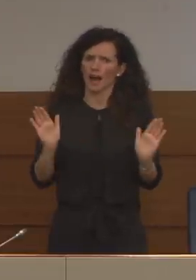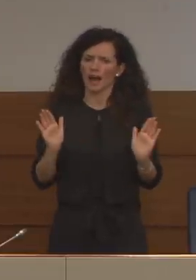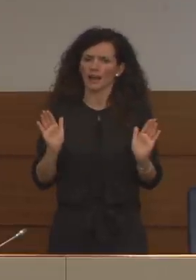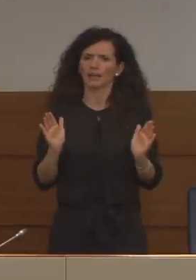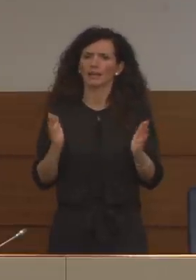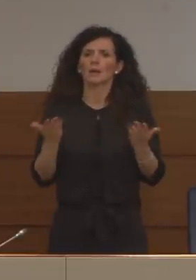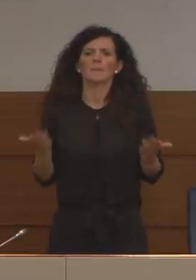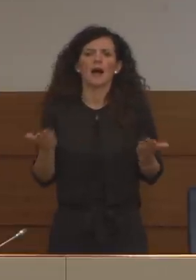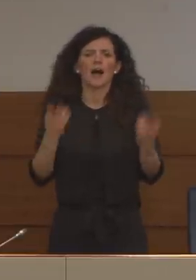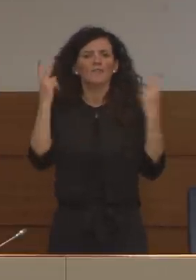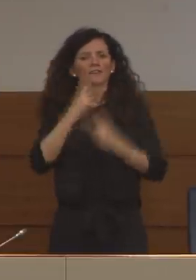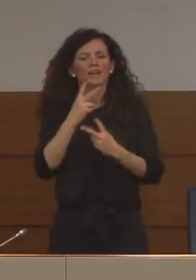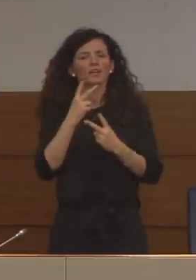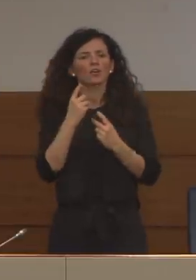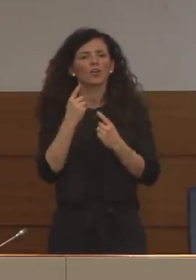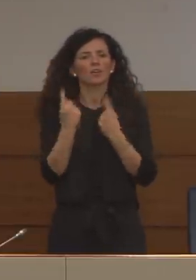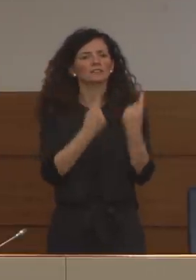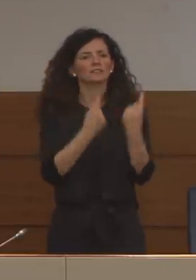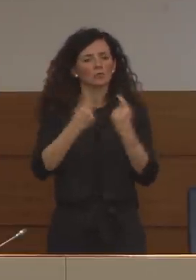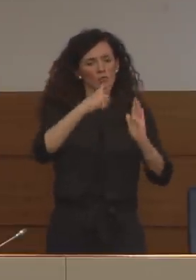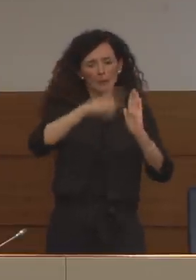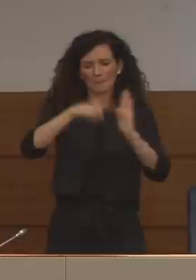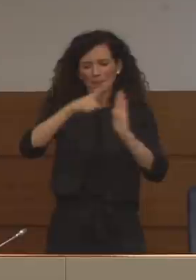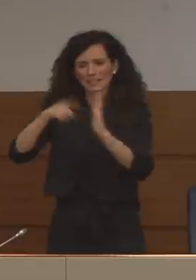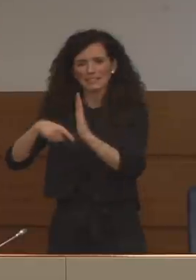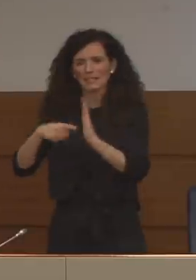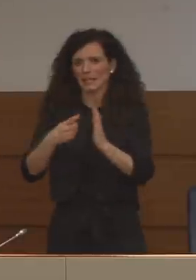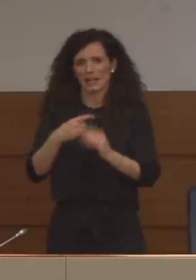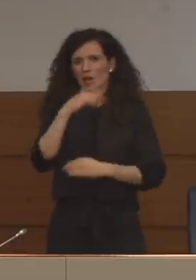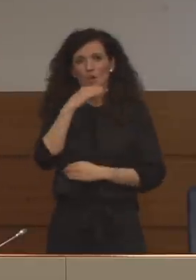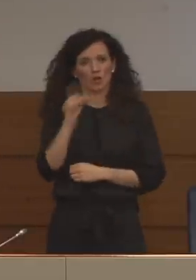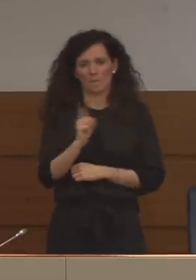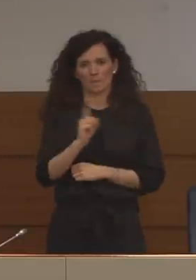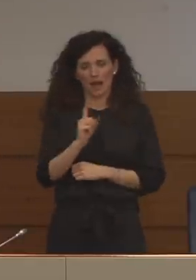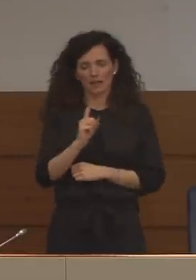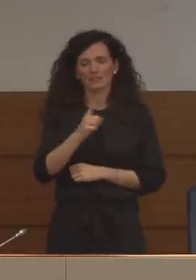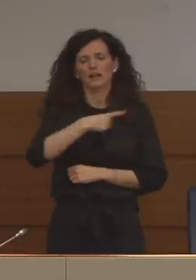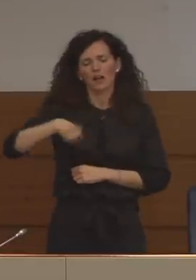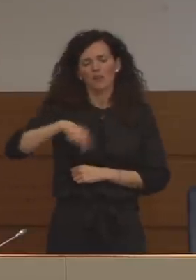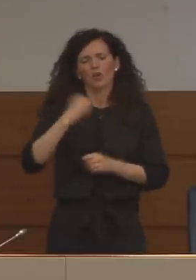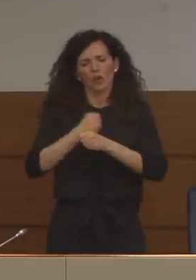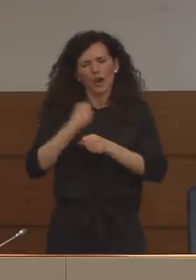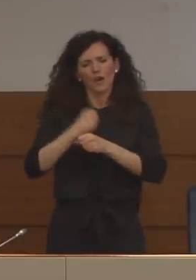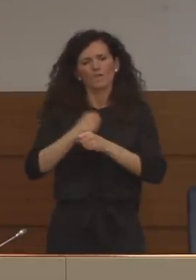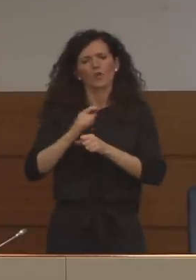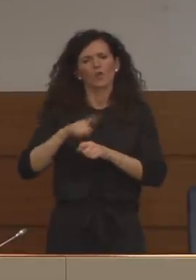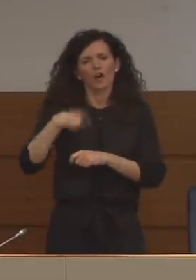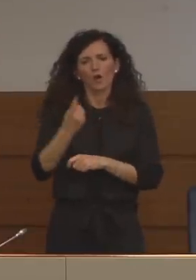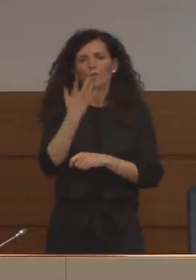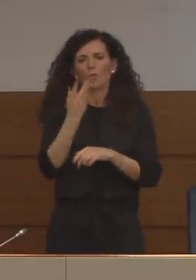insufficiente rispetto alla dotazione mensile che noi abbiamo stiamo lavorando per incrementarlo